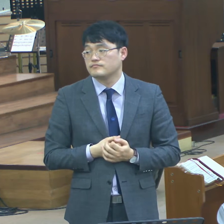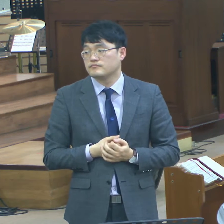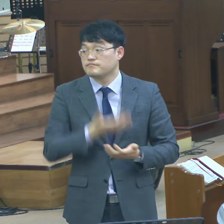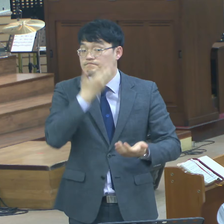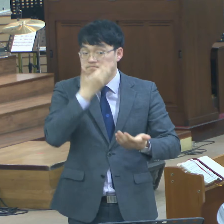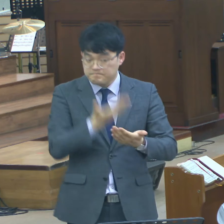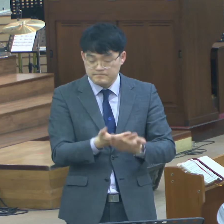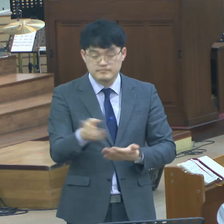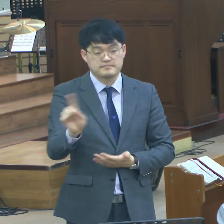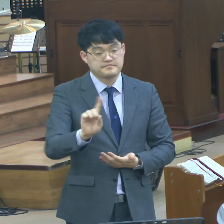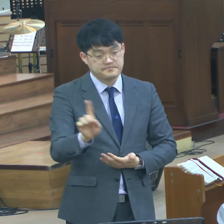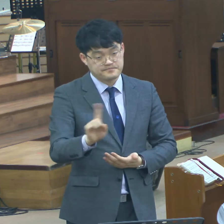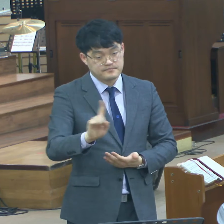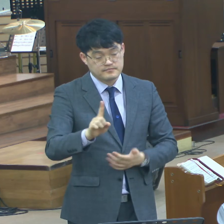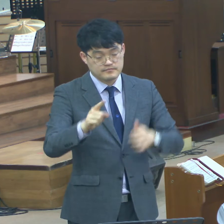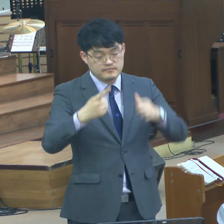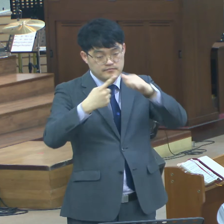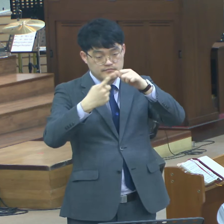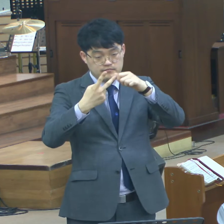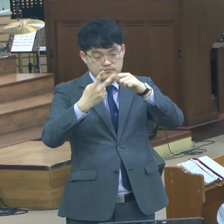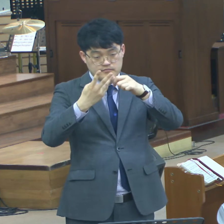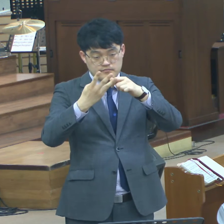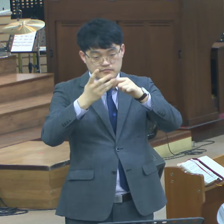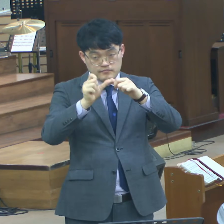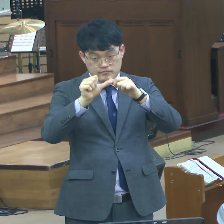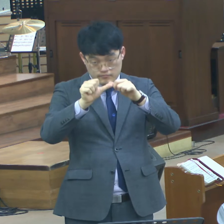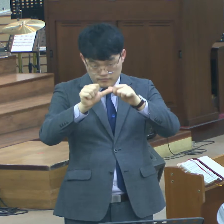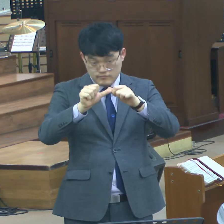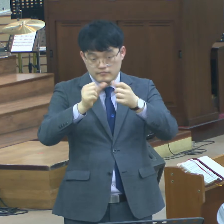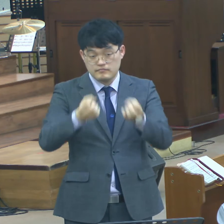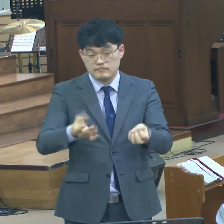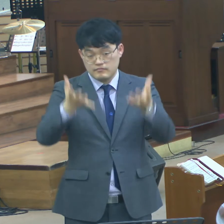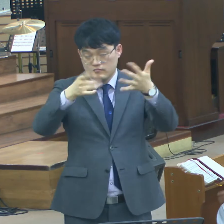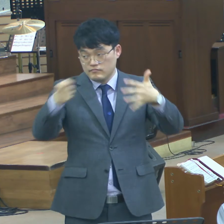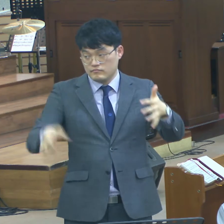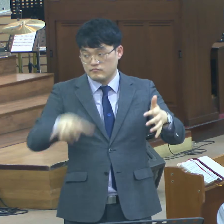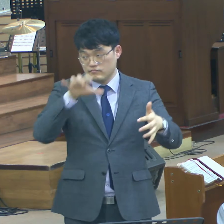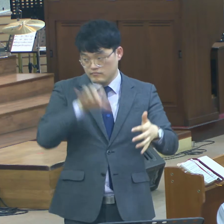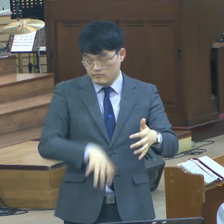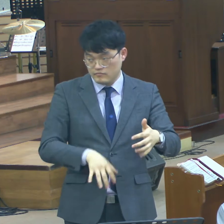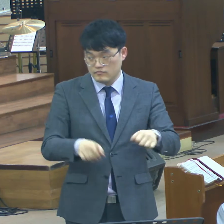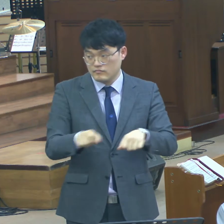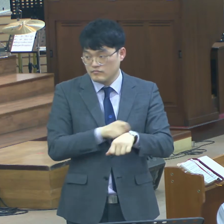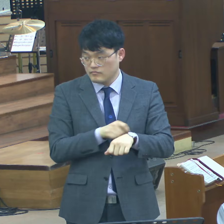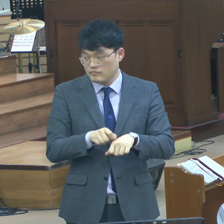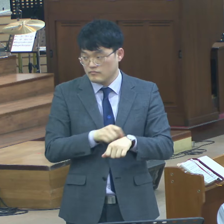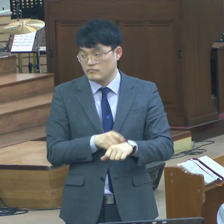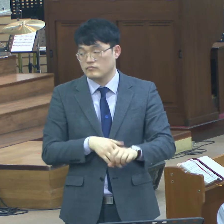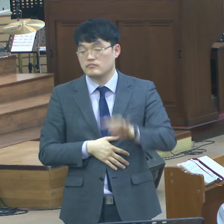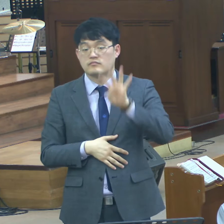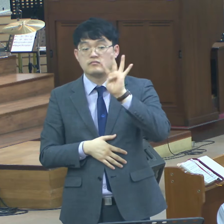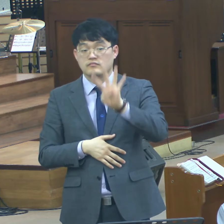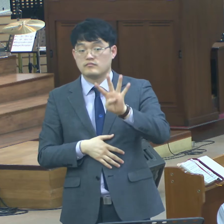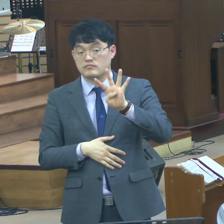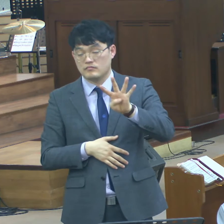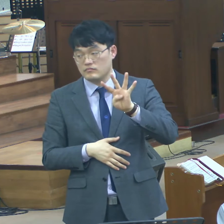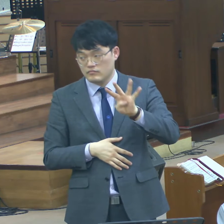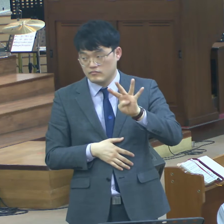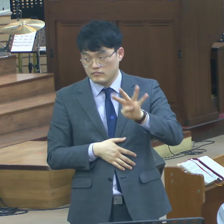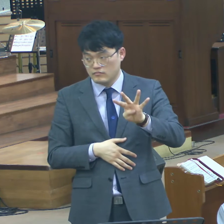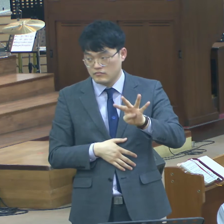중요한 것은 5개 제사 가운데 특별히 4개의 제사의 제물은 예수님을